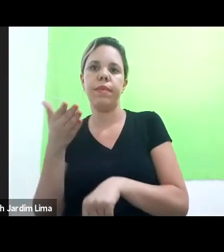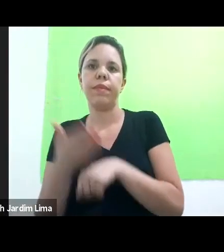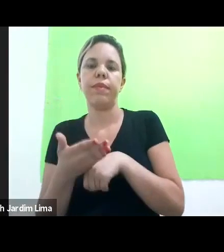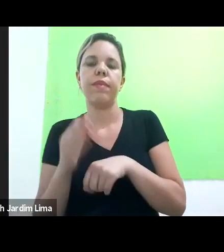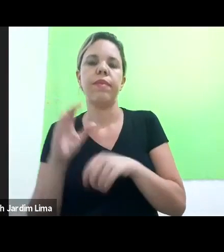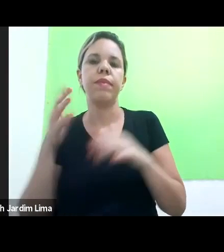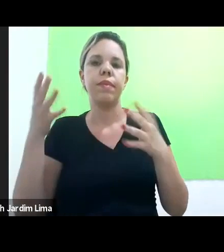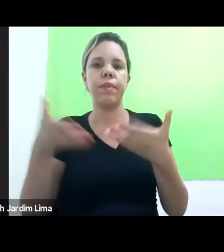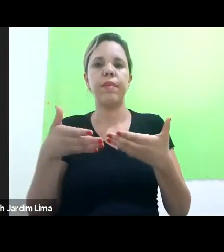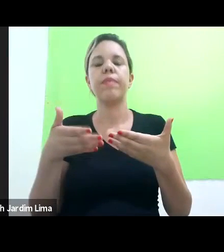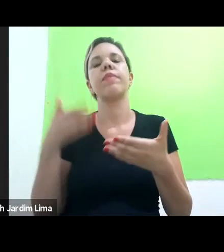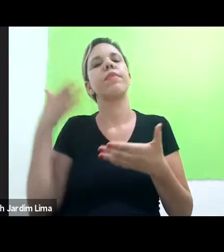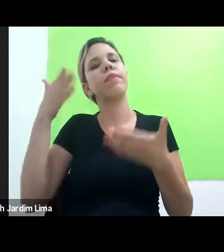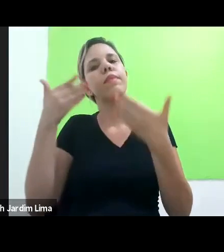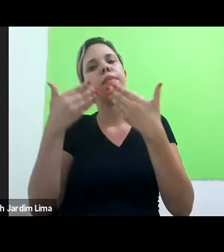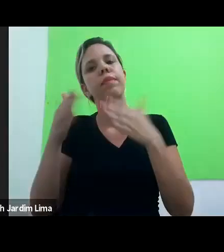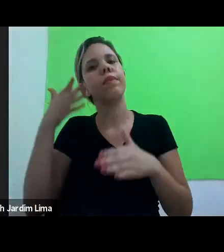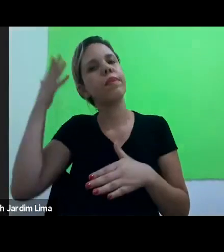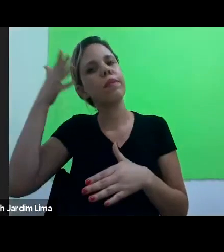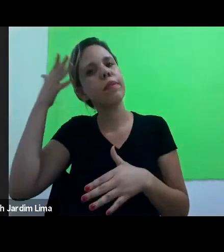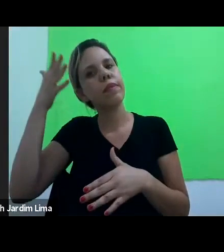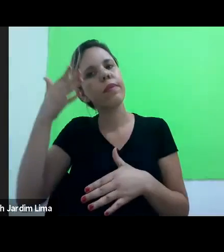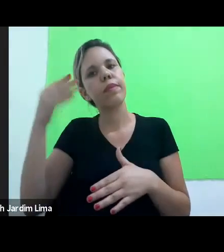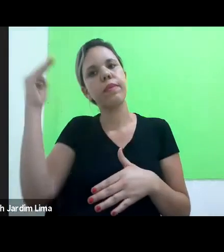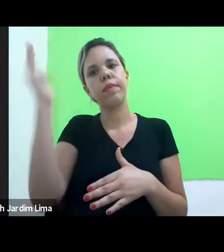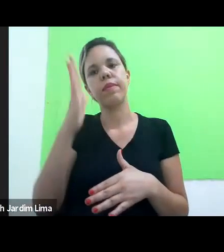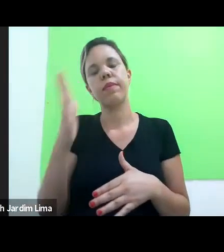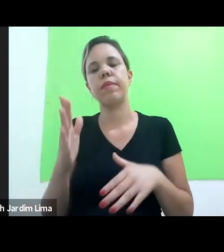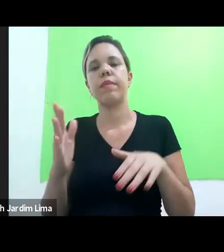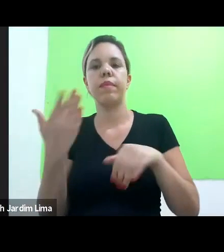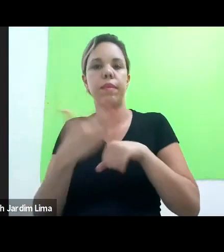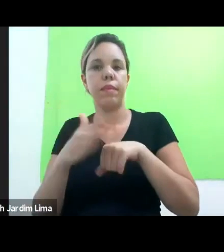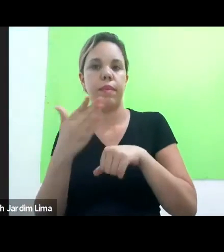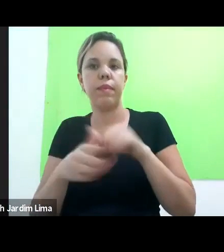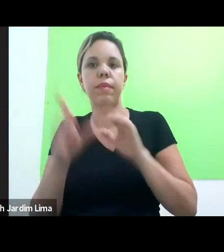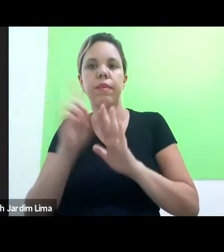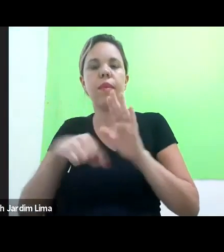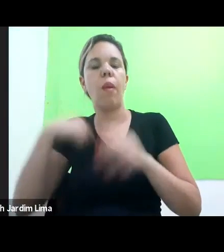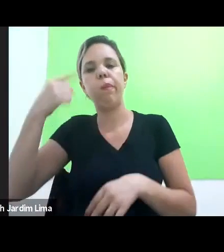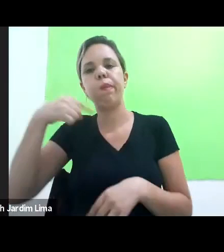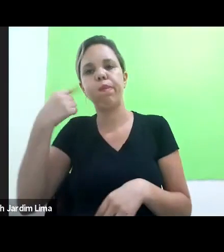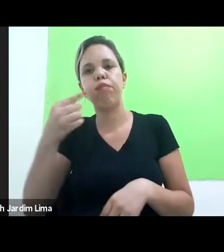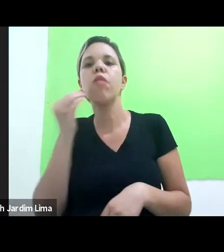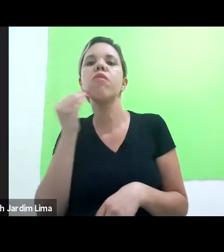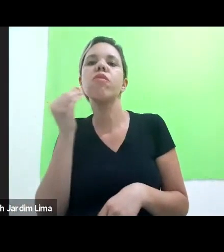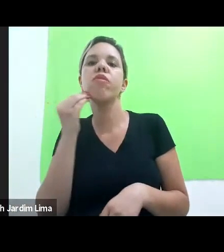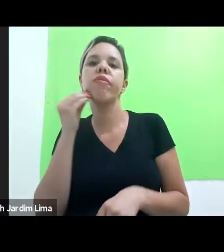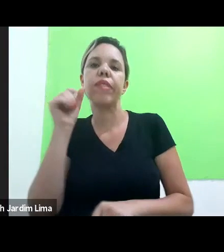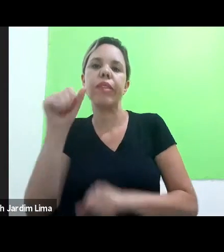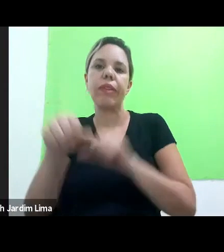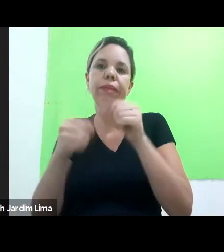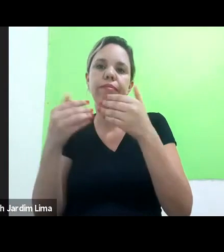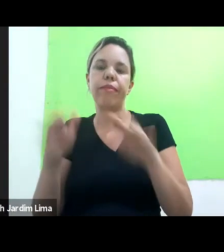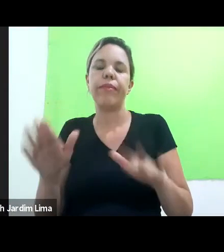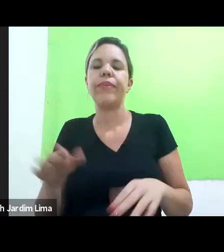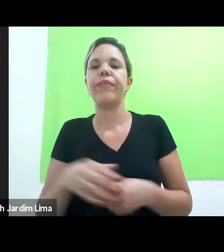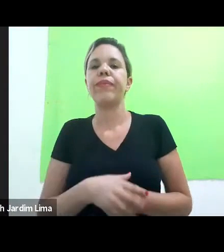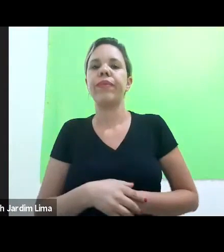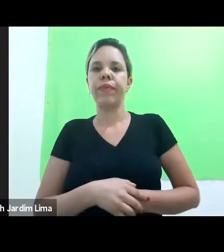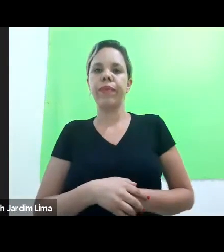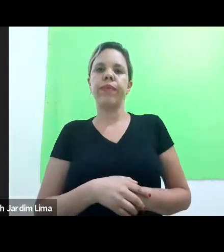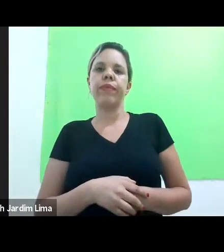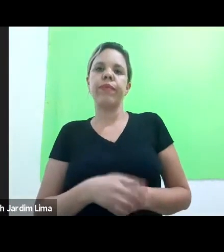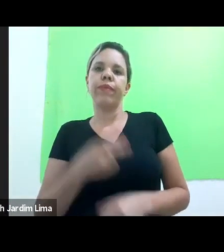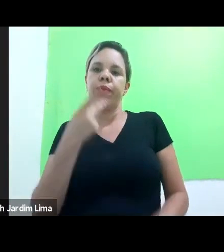de abertura do Fórum Nacional de Clínicas Jurídicas, é sempre uma oportunidade de descolonizar. E para falar dos